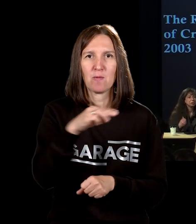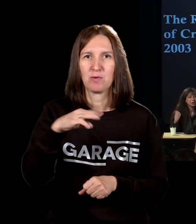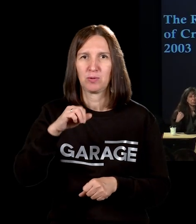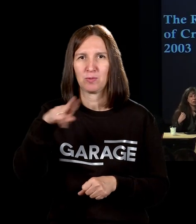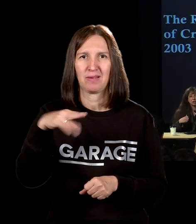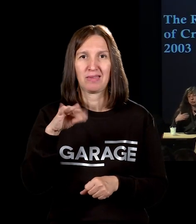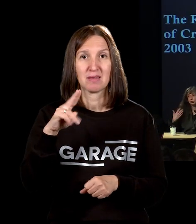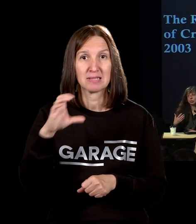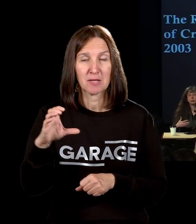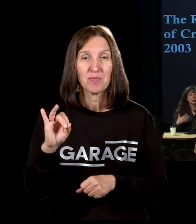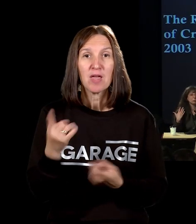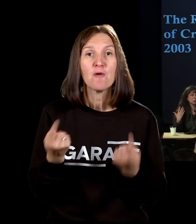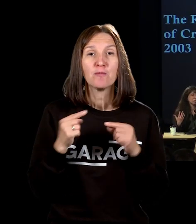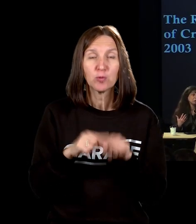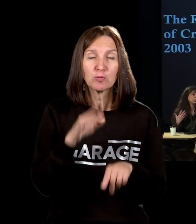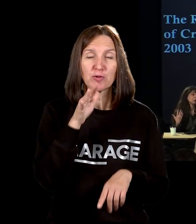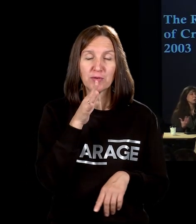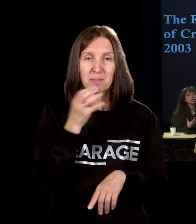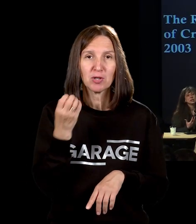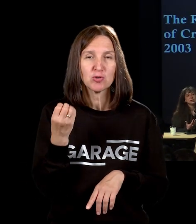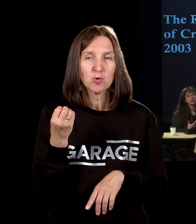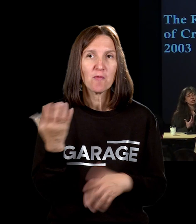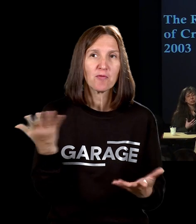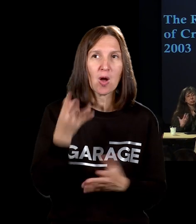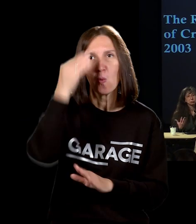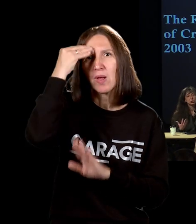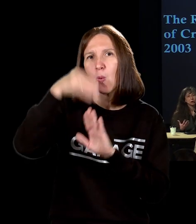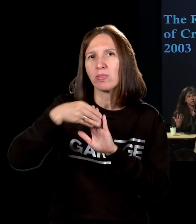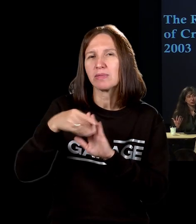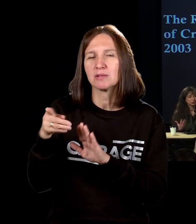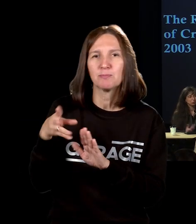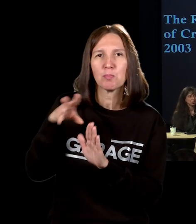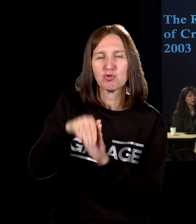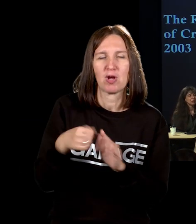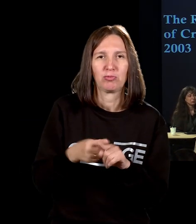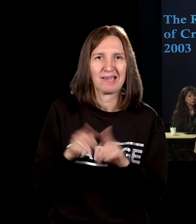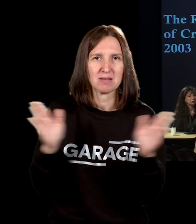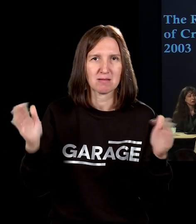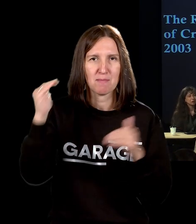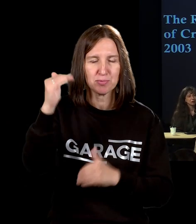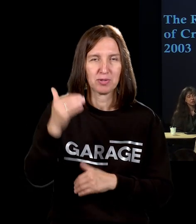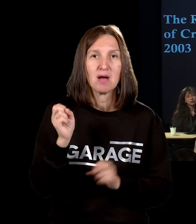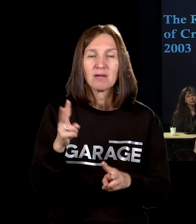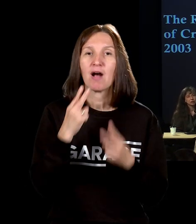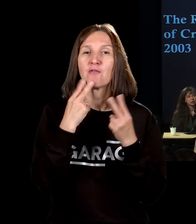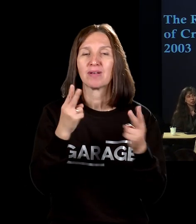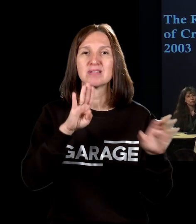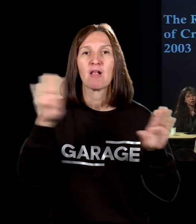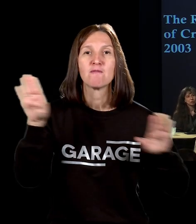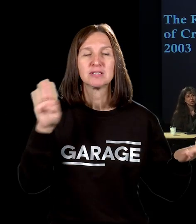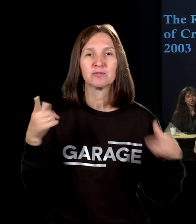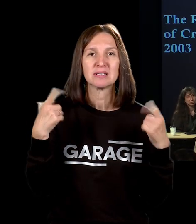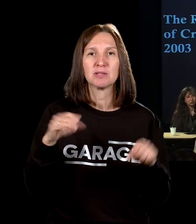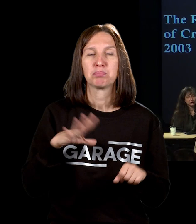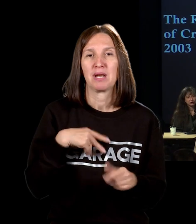И при этом это как бы еще в какой контекст они помещают эти работы. Вот как выглядела выставка, на которой